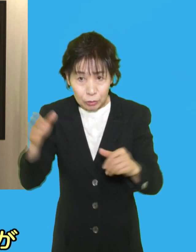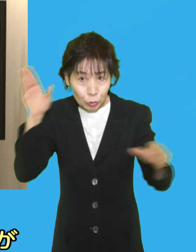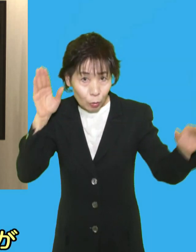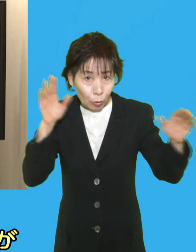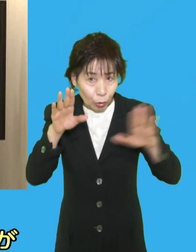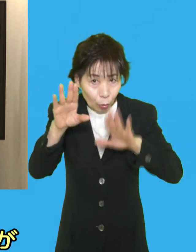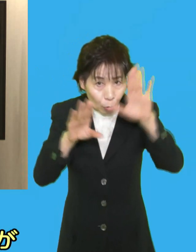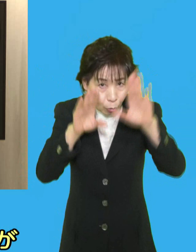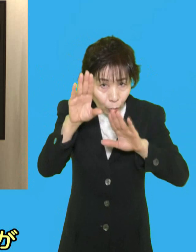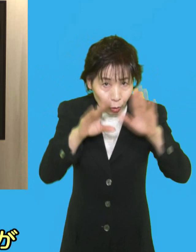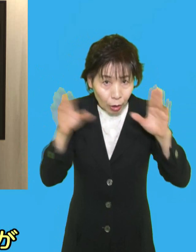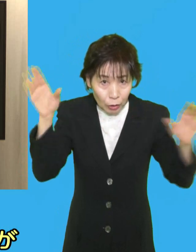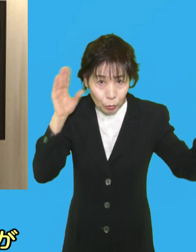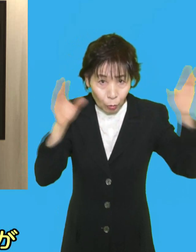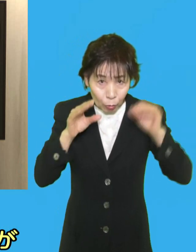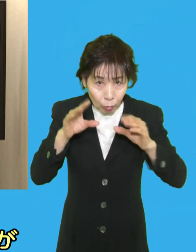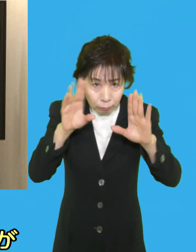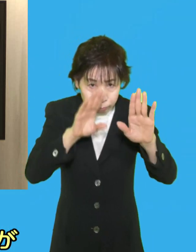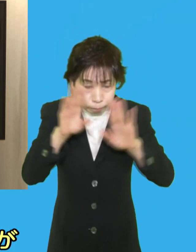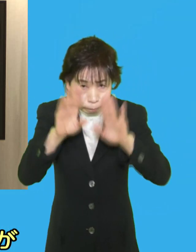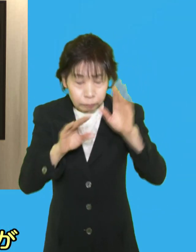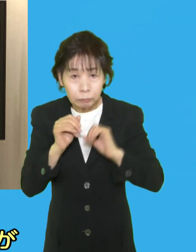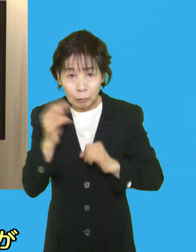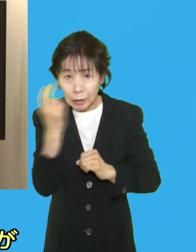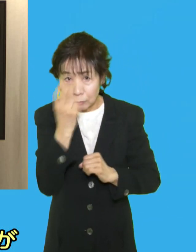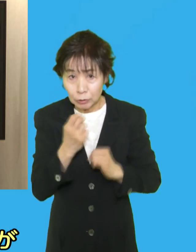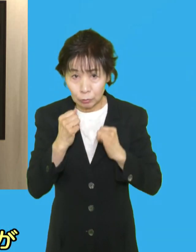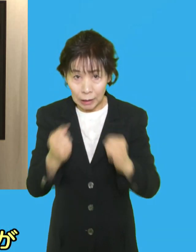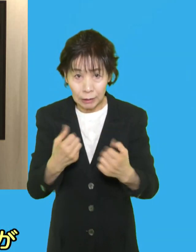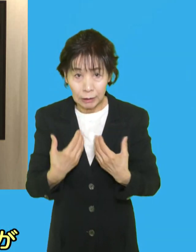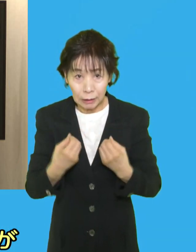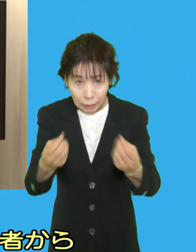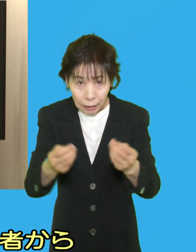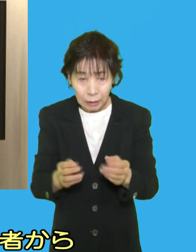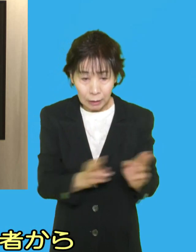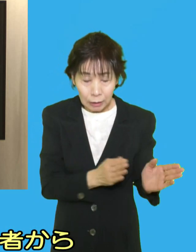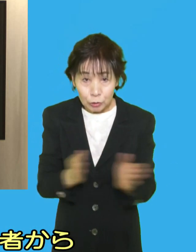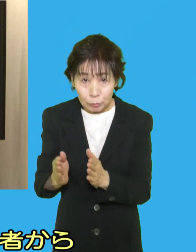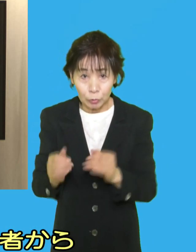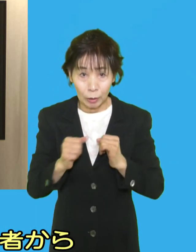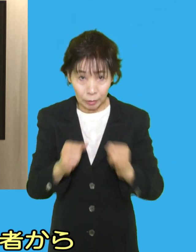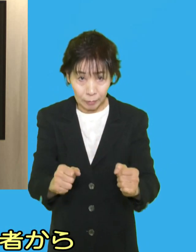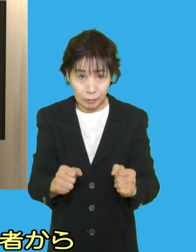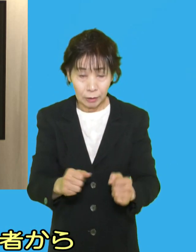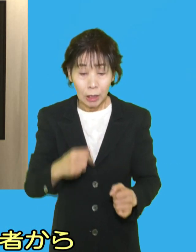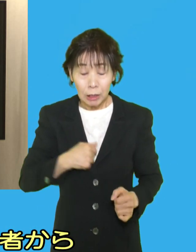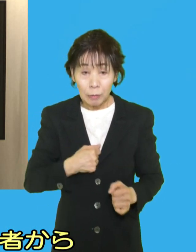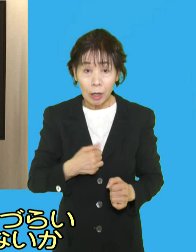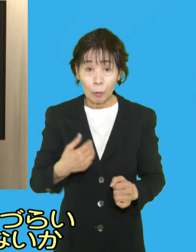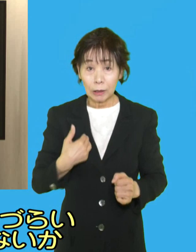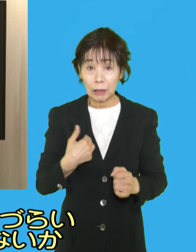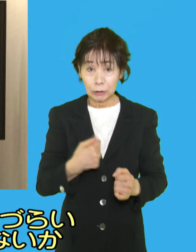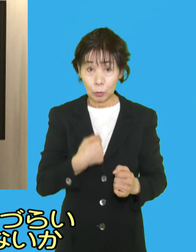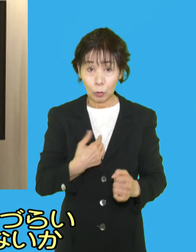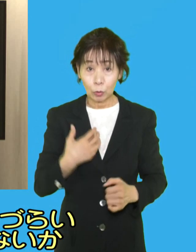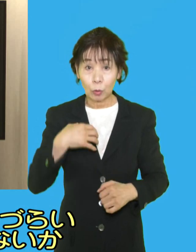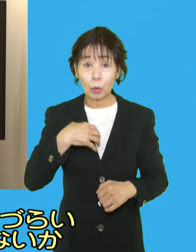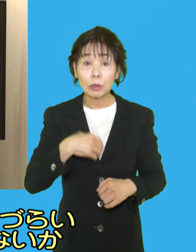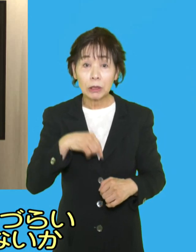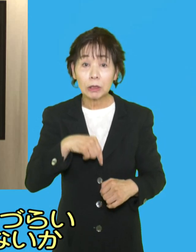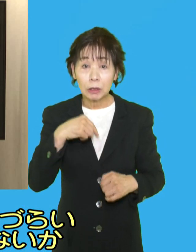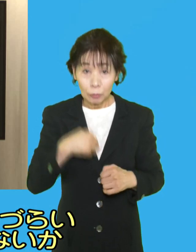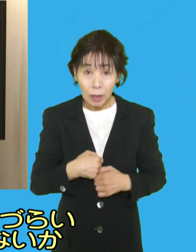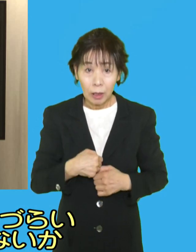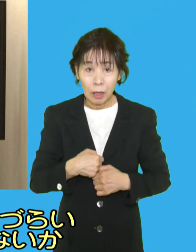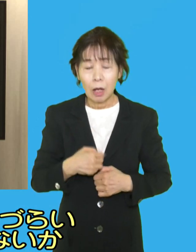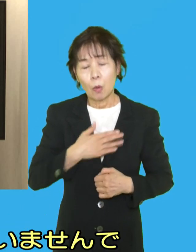ら、万が一の対応に備えている状況でありますが、今私のところにはその担当者から特にその内容が